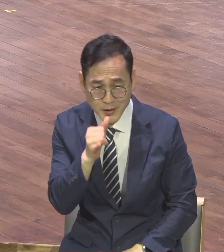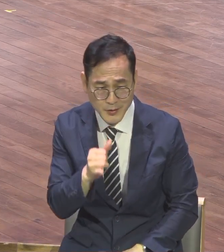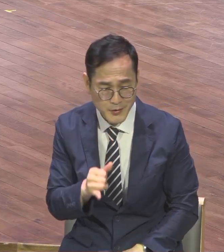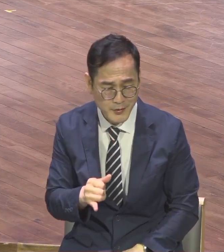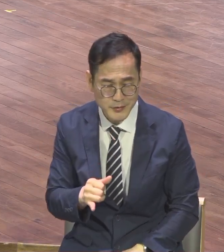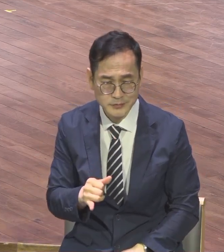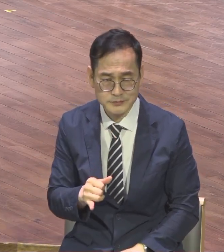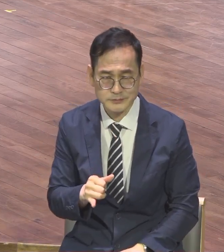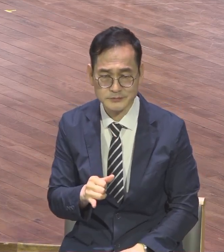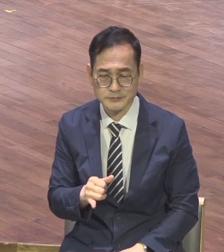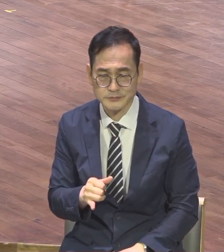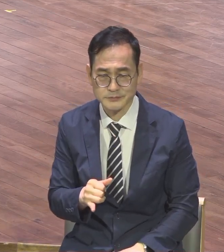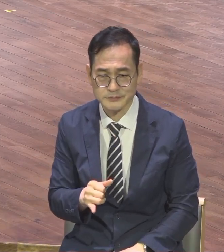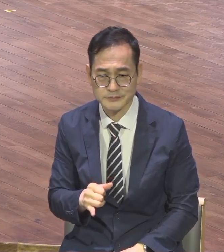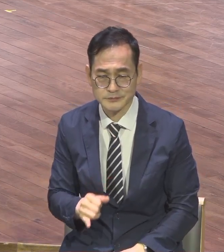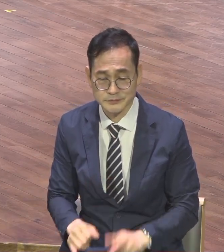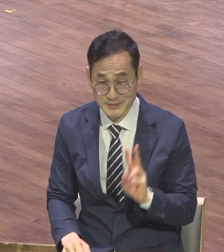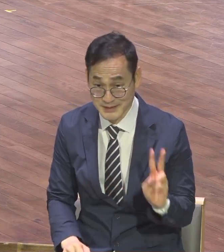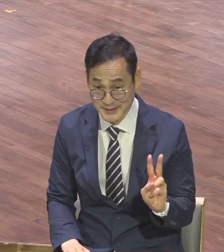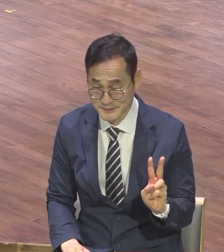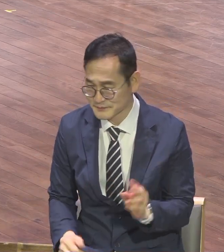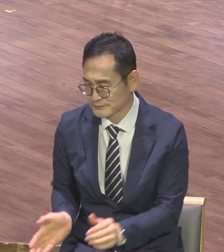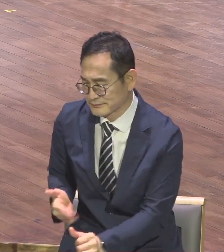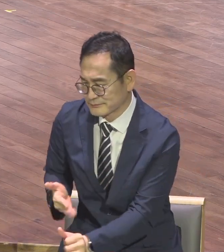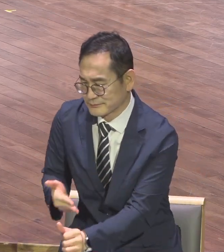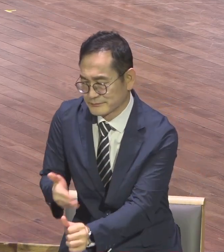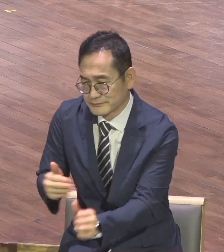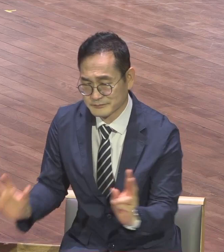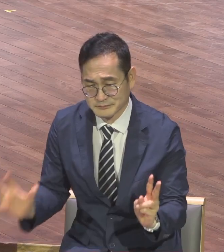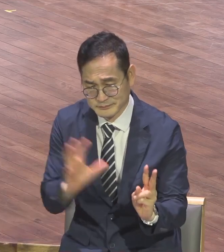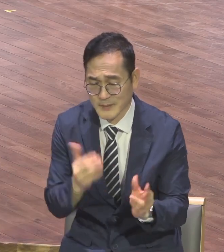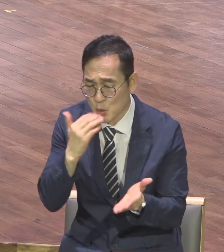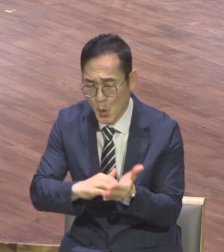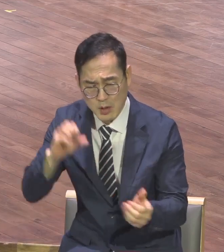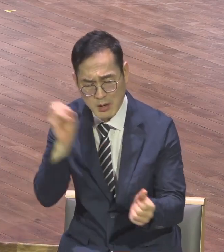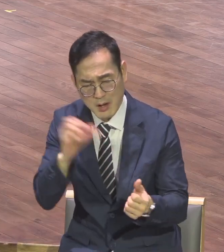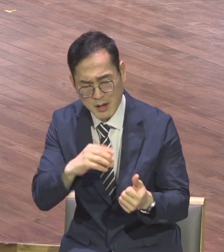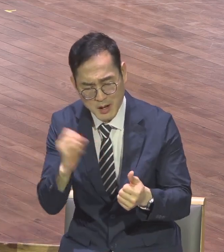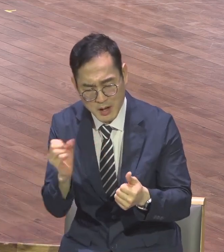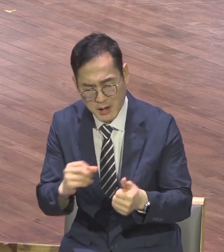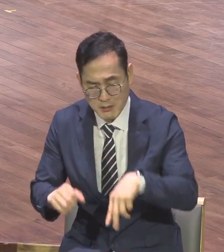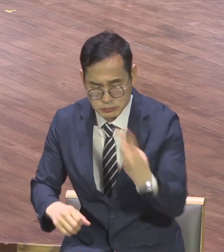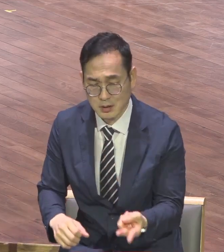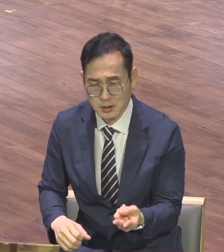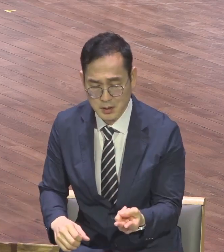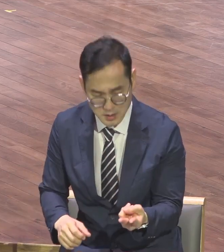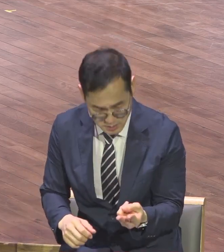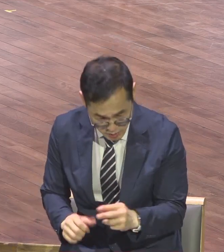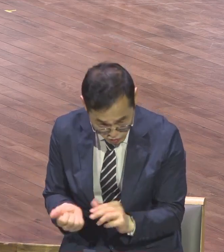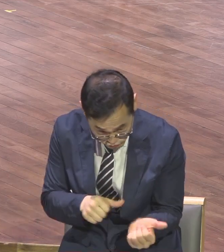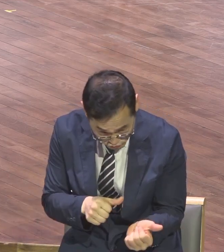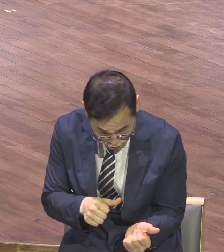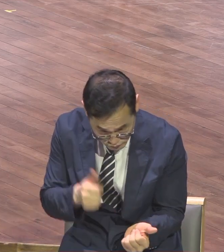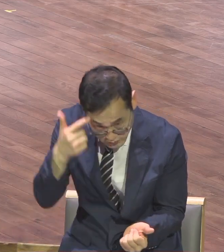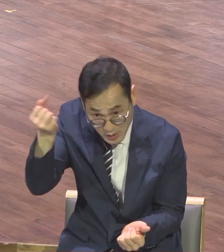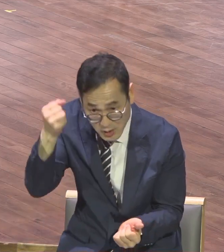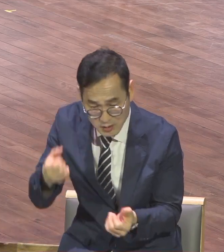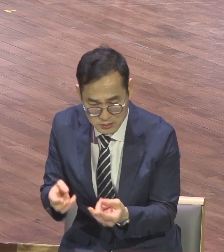이고니온에 와서 무리를 충동하니 그들이 돌로 바울을 쳐서 죽은 줄 알고 시위로